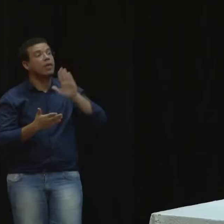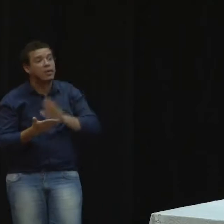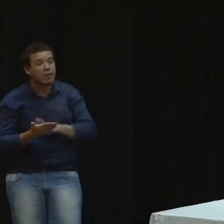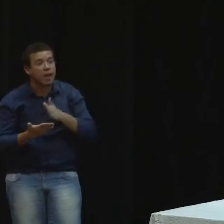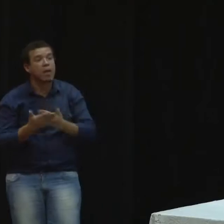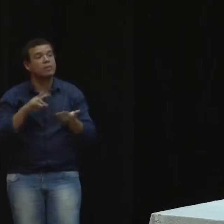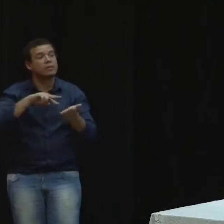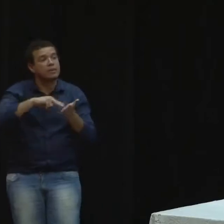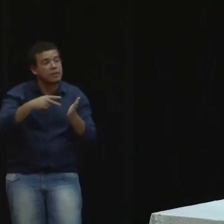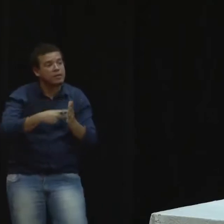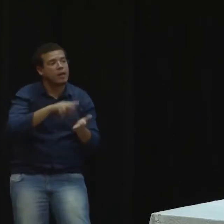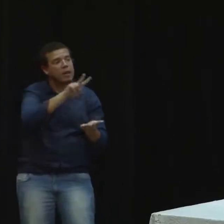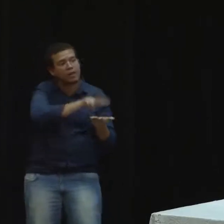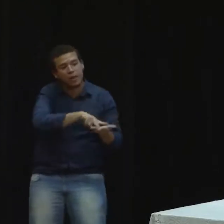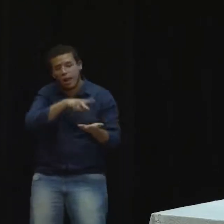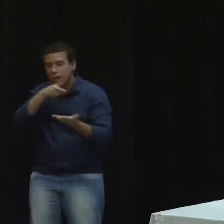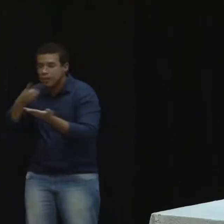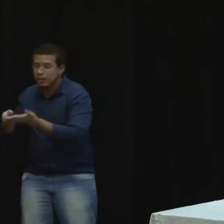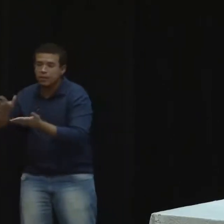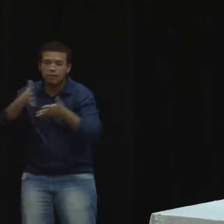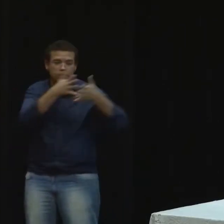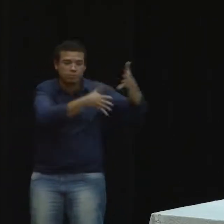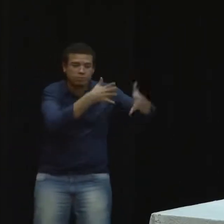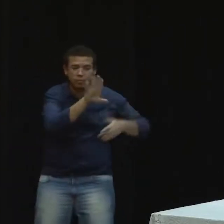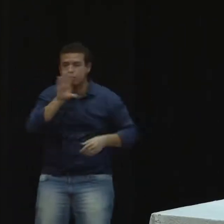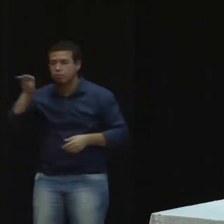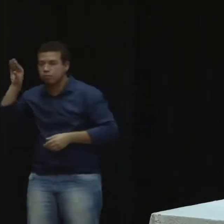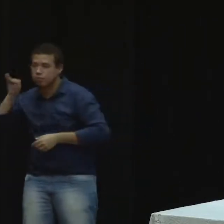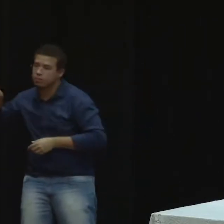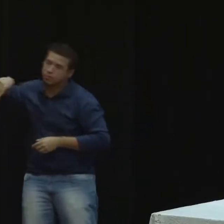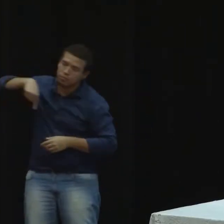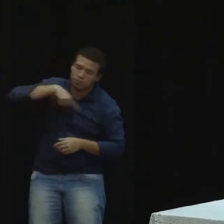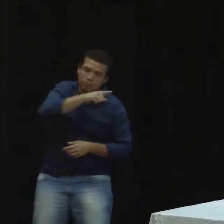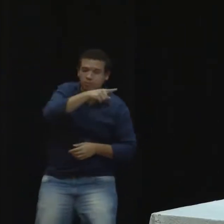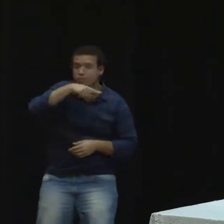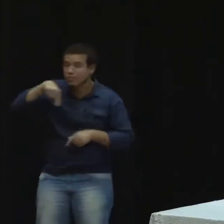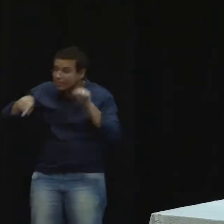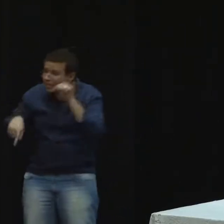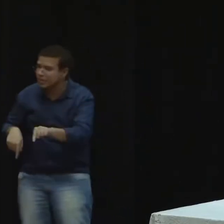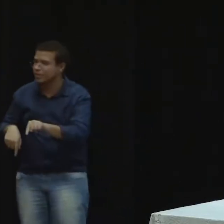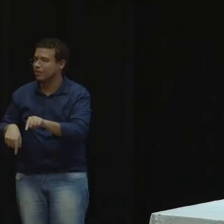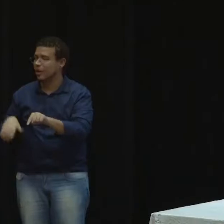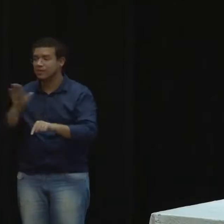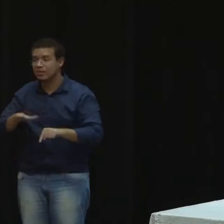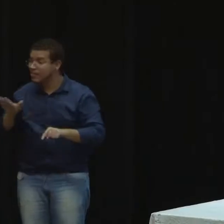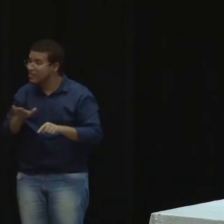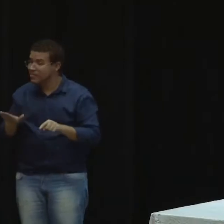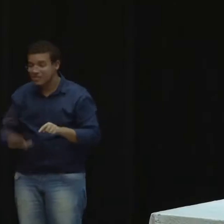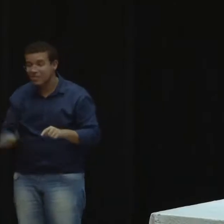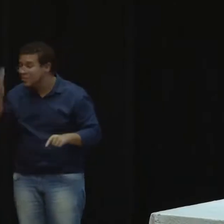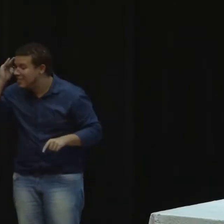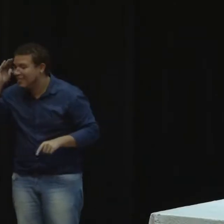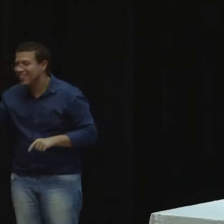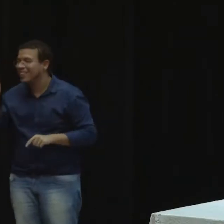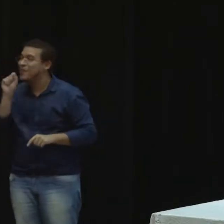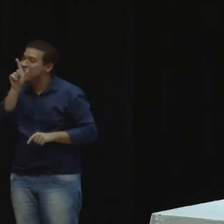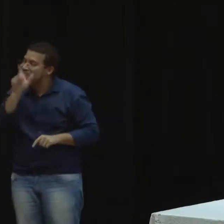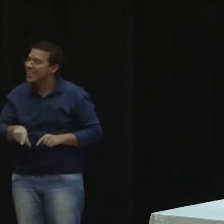a criança vai desenvolvendo essa percepção, esses significados, e circulando por meio da língua de